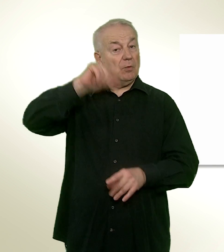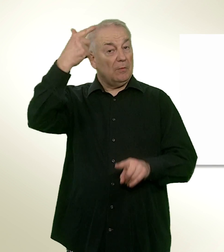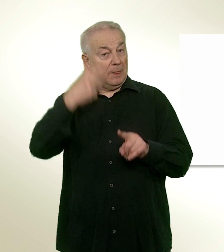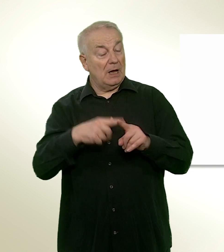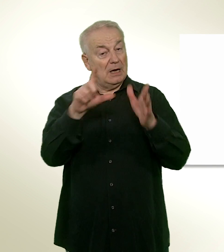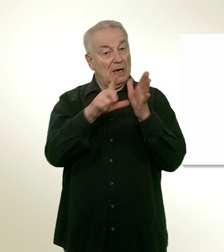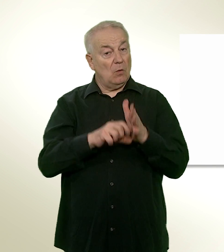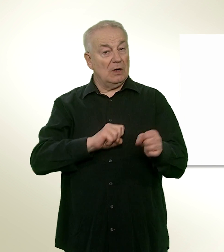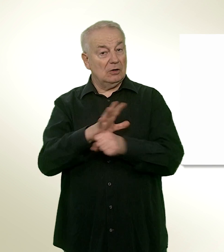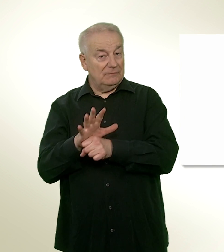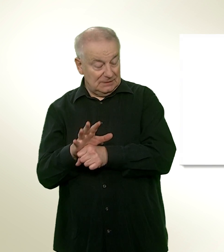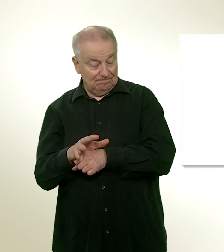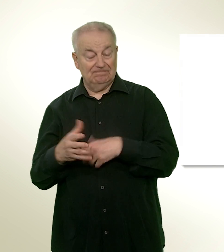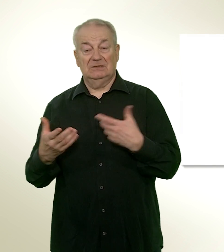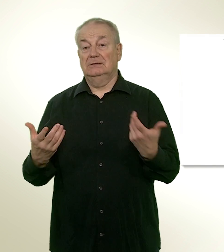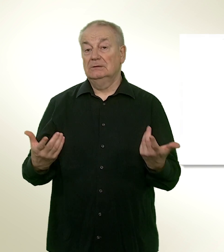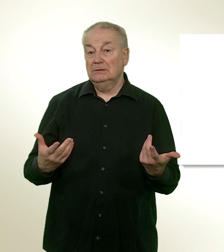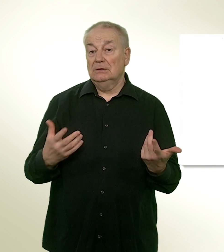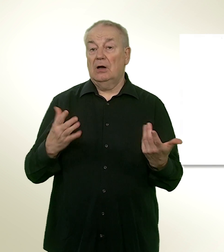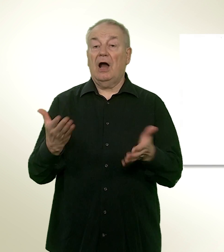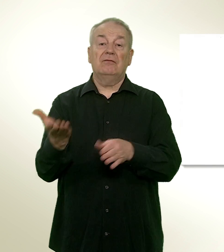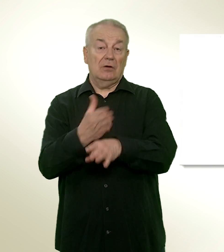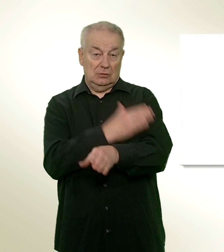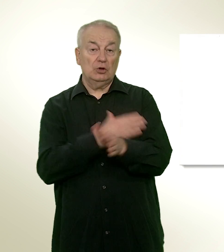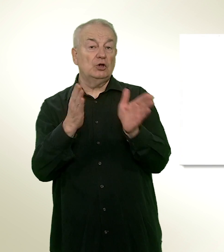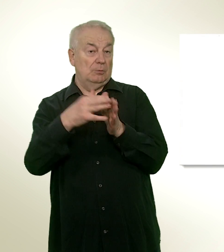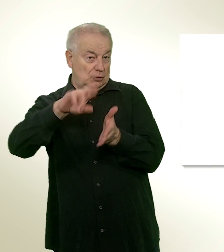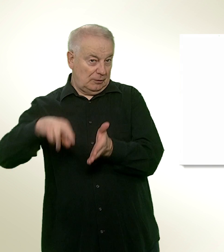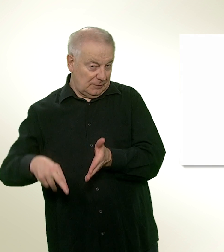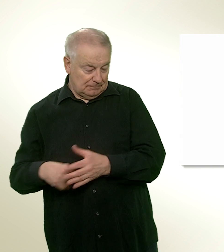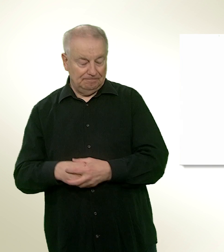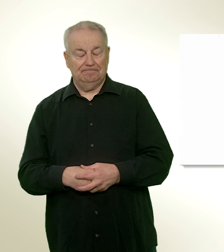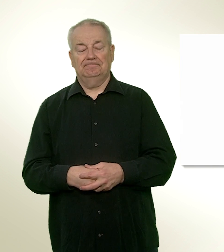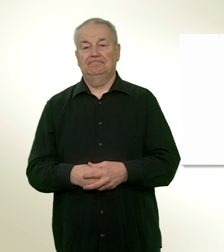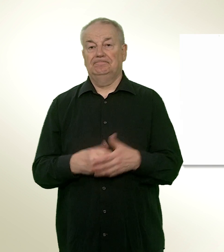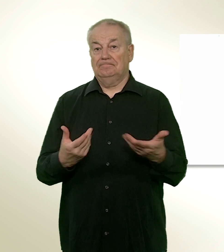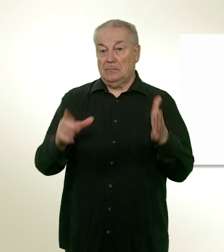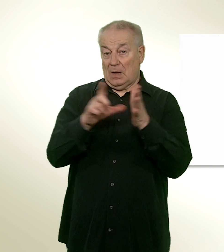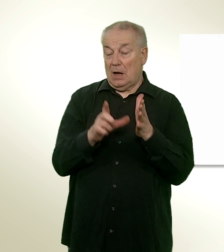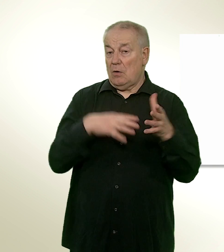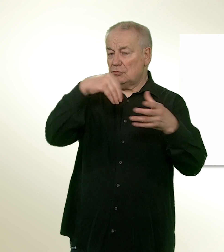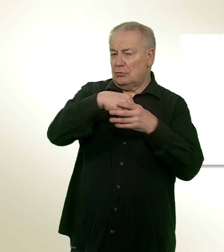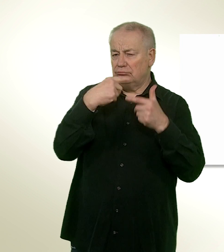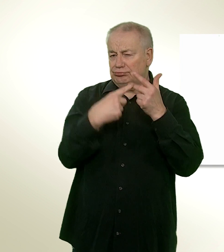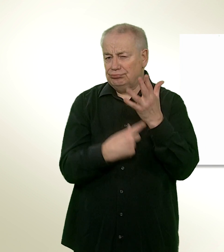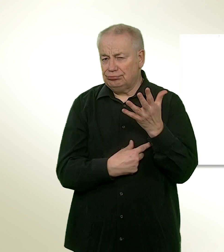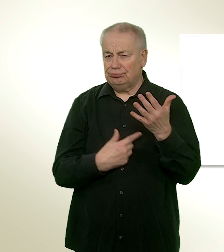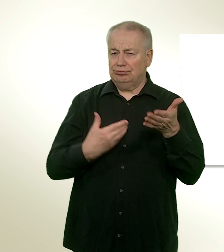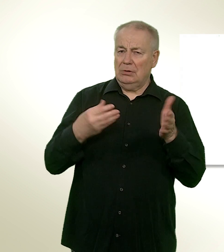loi Covid-19, à la suite d'une demande de référendum. La loi prévoyait tout un train de mesures économiques.